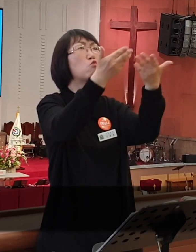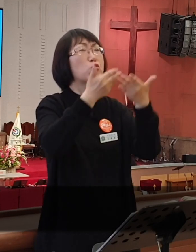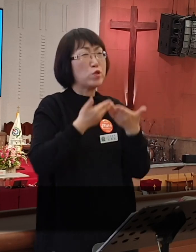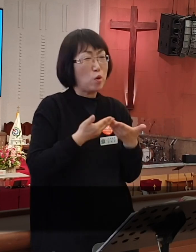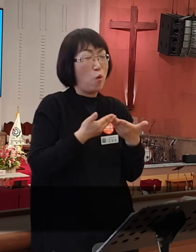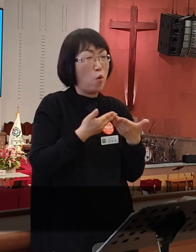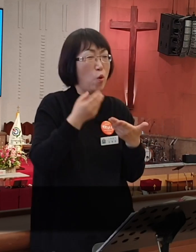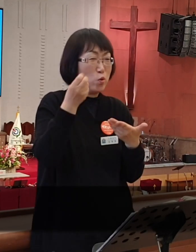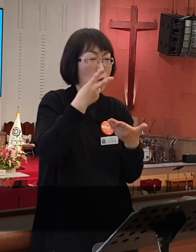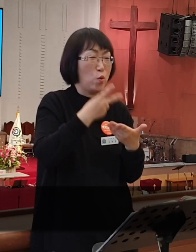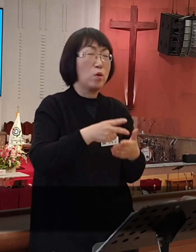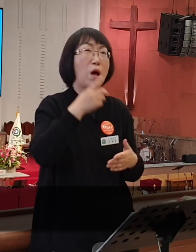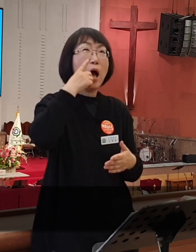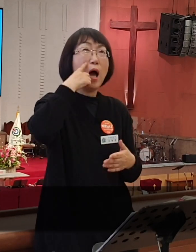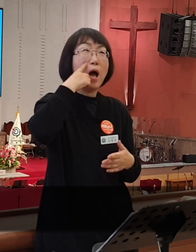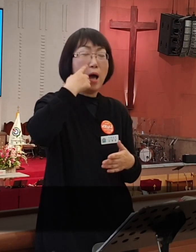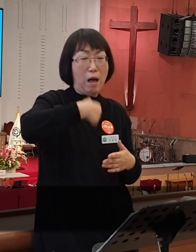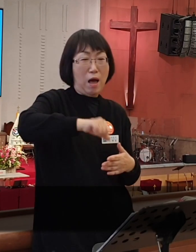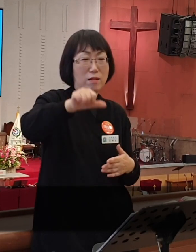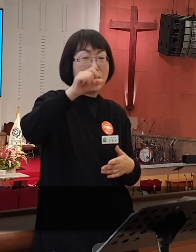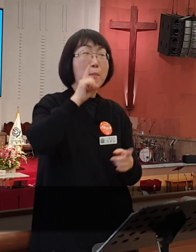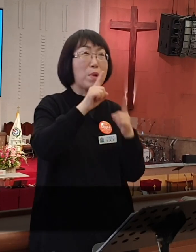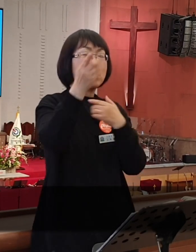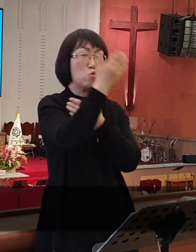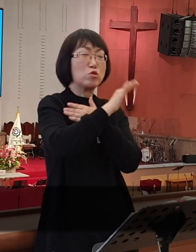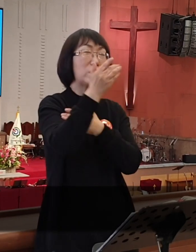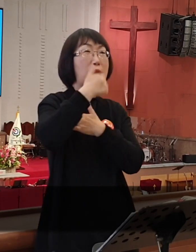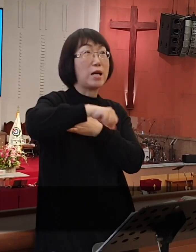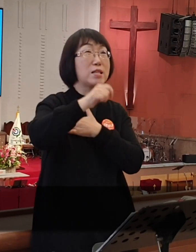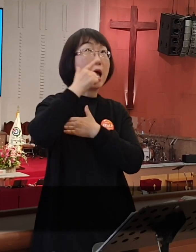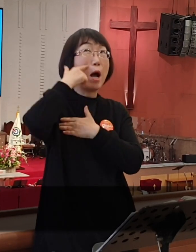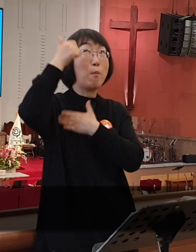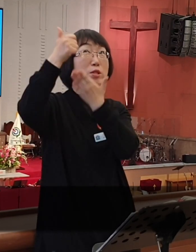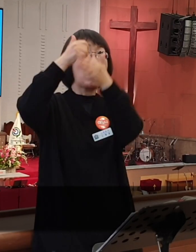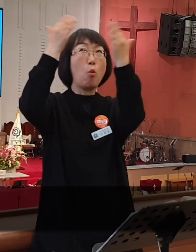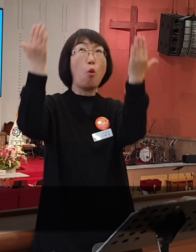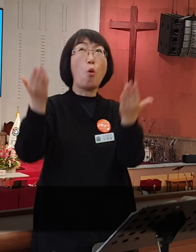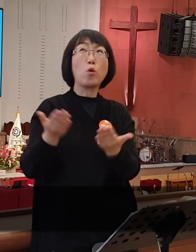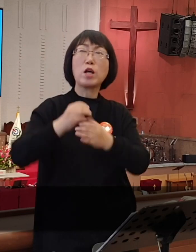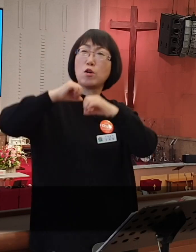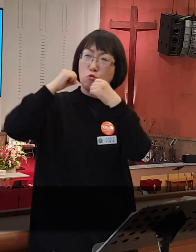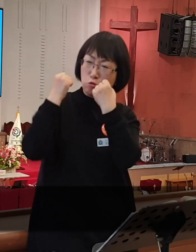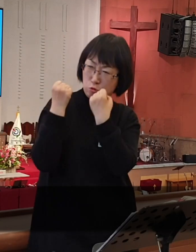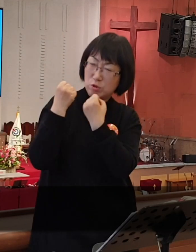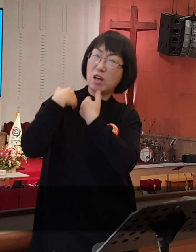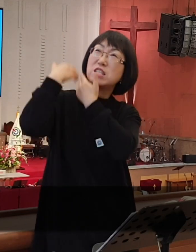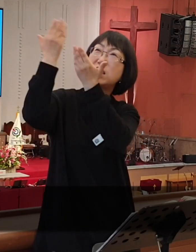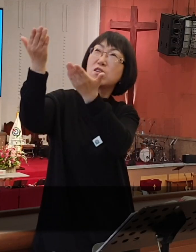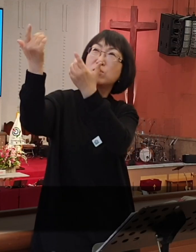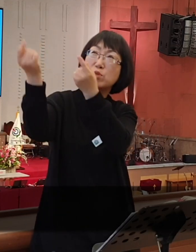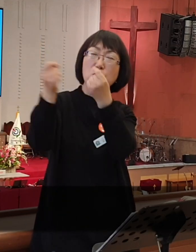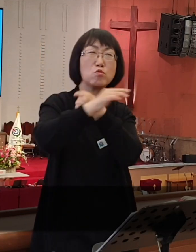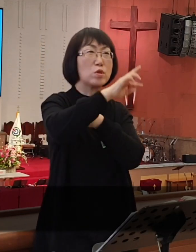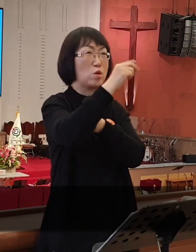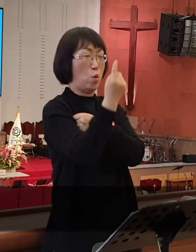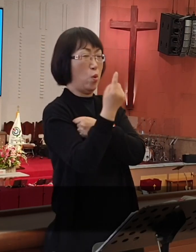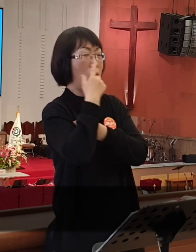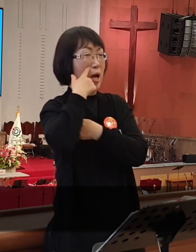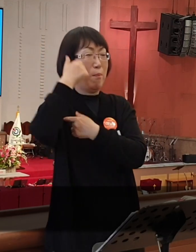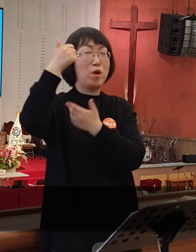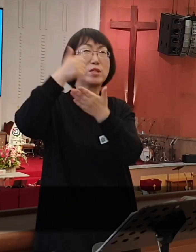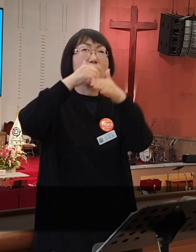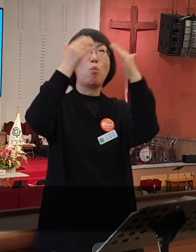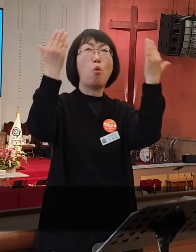거고, 당연히 아들이 말씀이 육신되신 아들이 아버지께 모든 것들을 순종으로 내어드린 것처럼 우리도